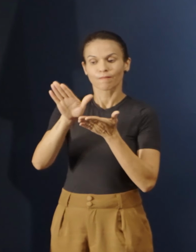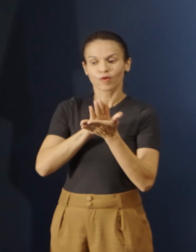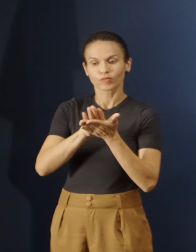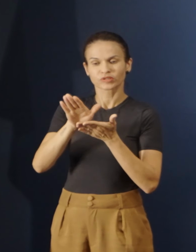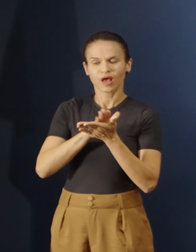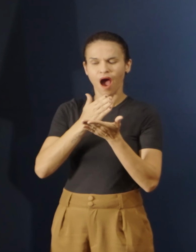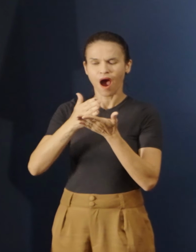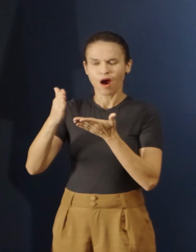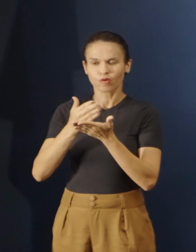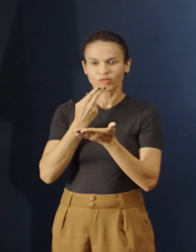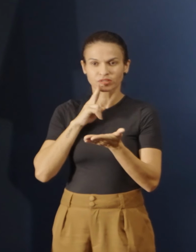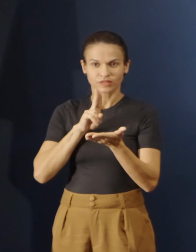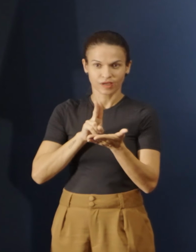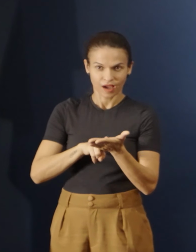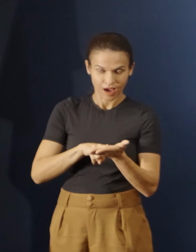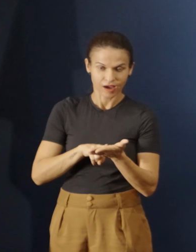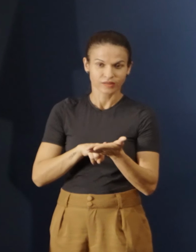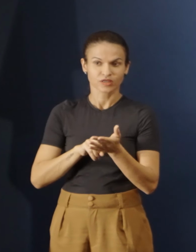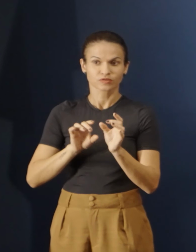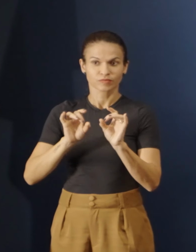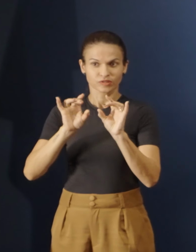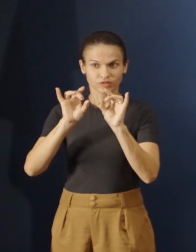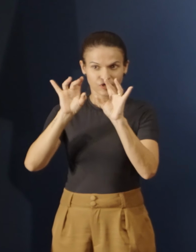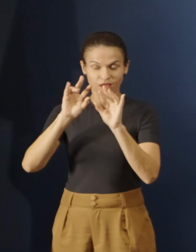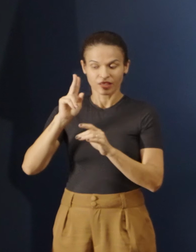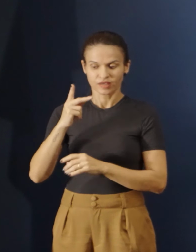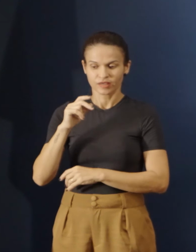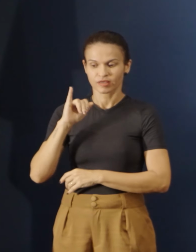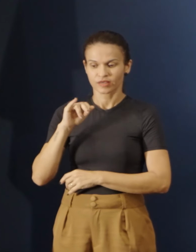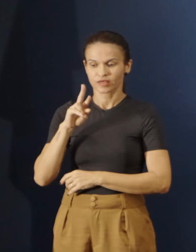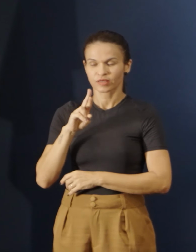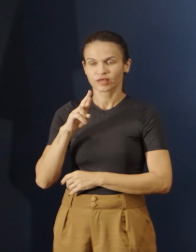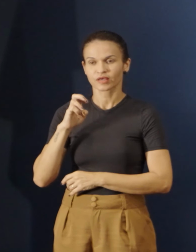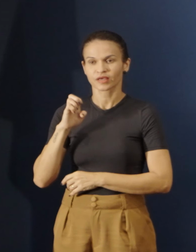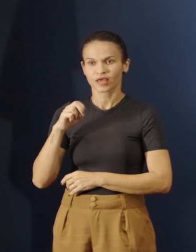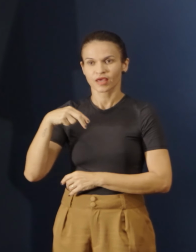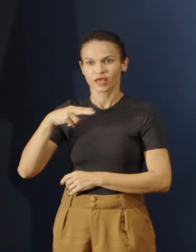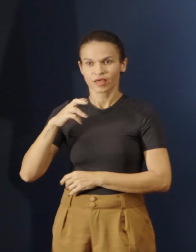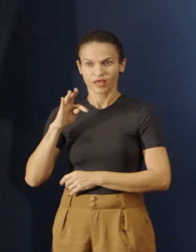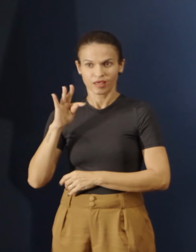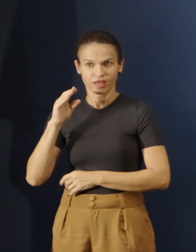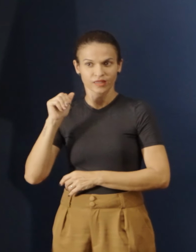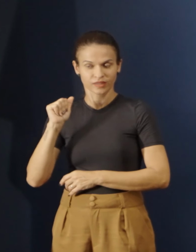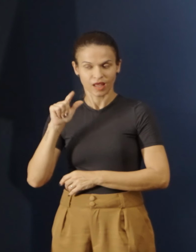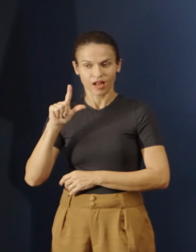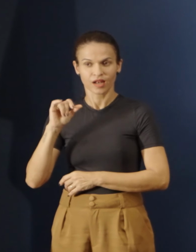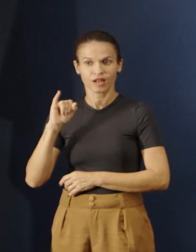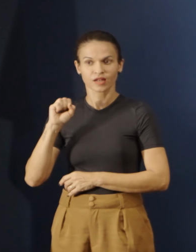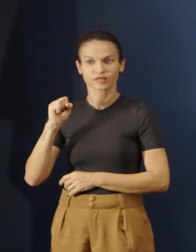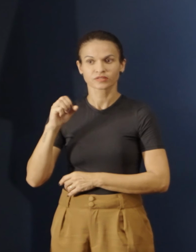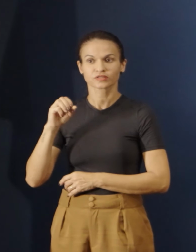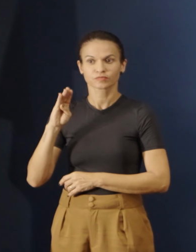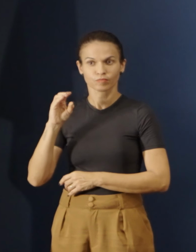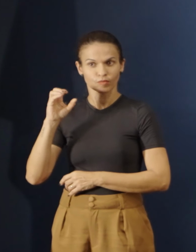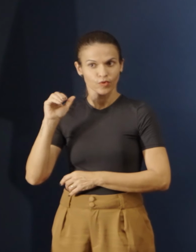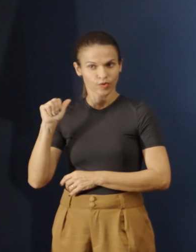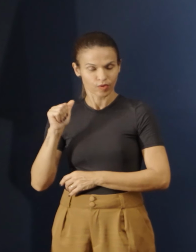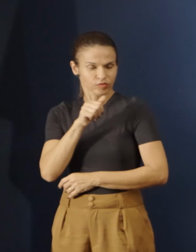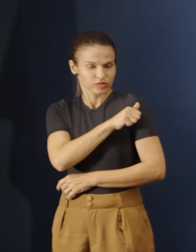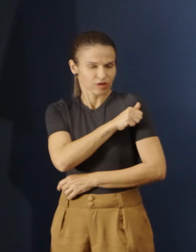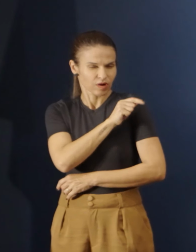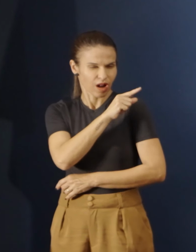algumas cartas, algumas correspondências, especialmente da Iqueta Lisboa. Então a Eneida, por quê? Os meninos que são lá da UFMG sabem que